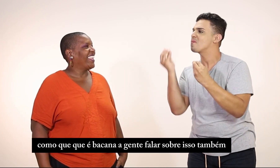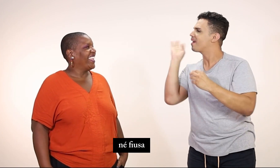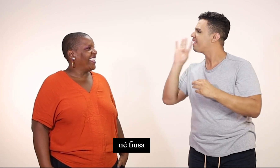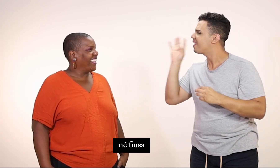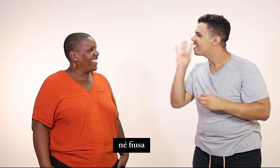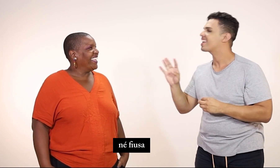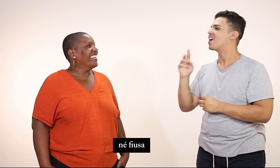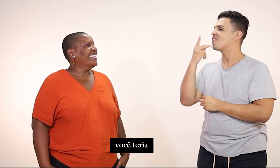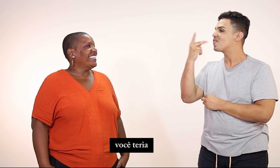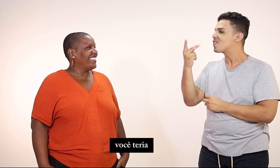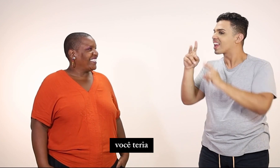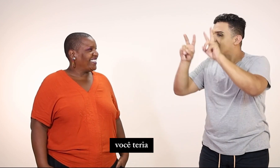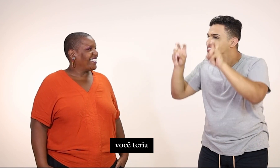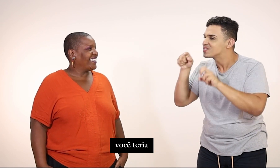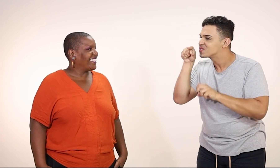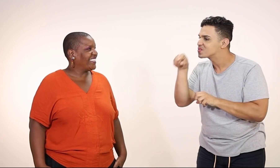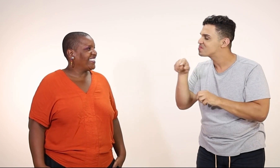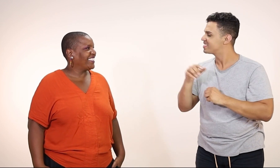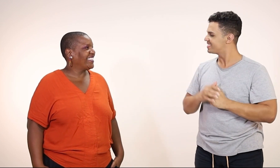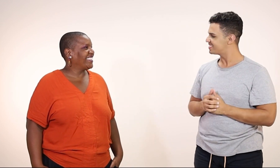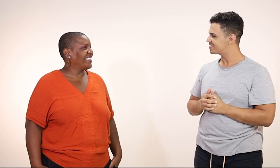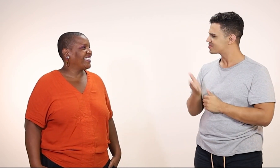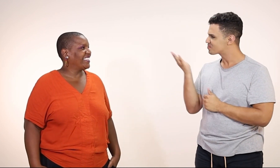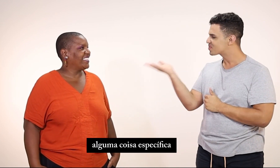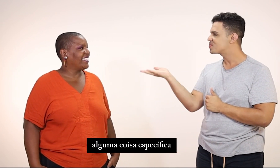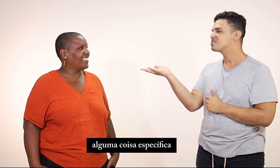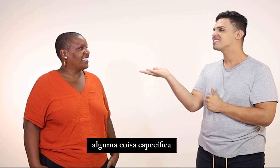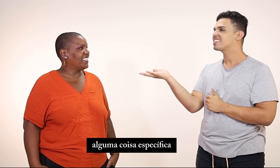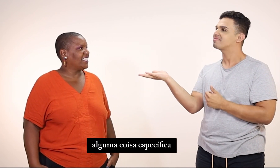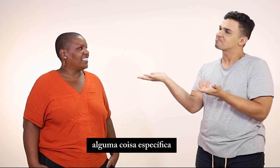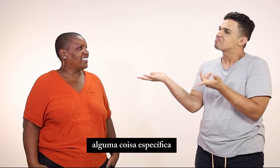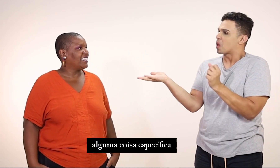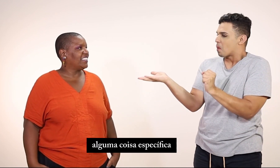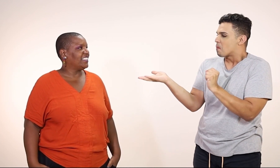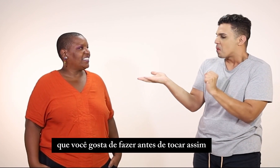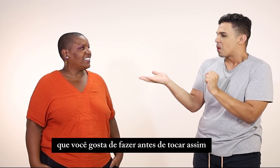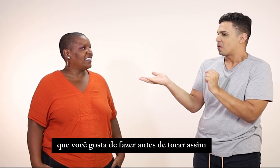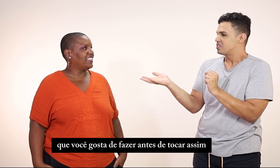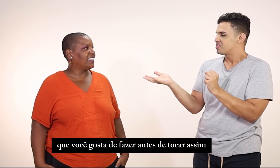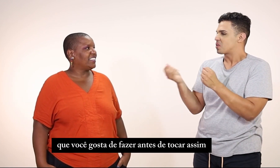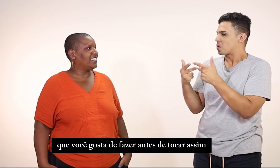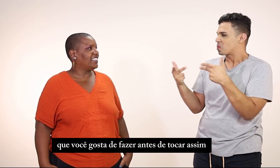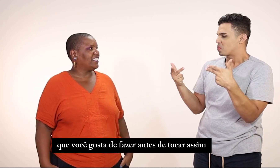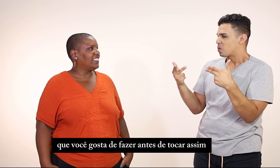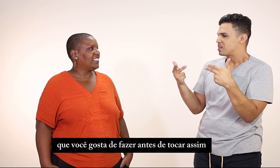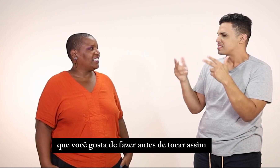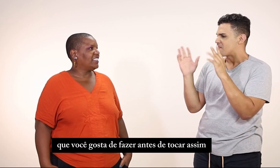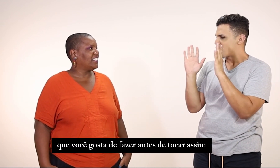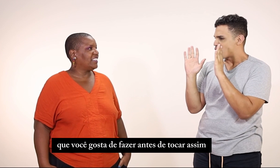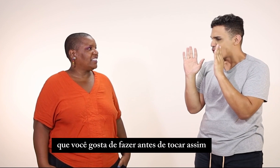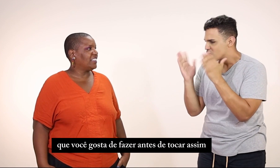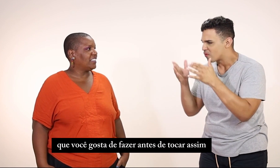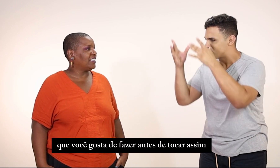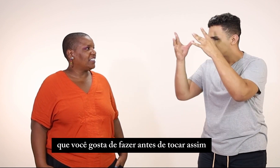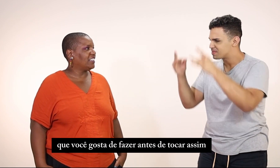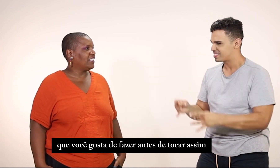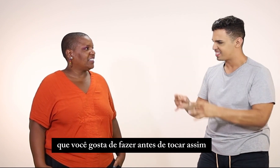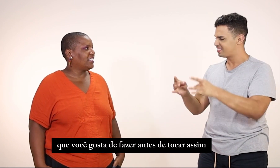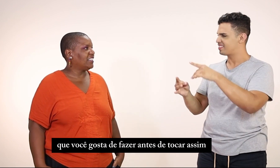né? Fiuza, você teria alguma coisa específica que você gosta de fazer antes de tocar, assim, alguma